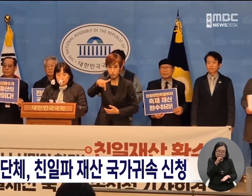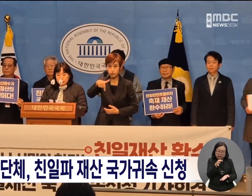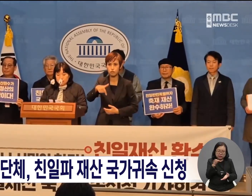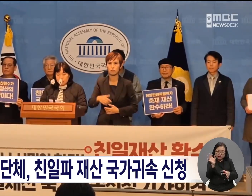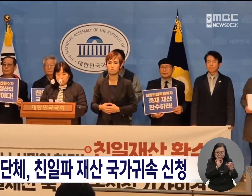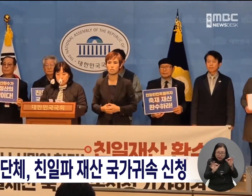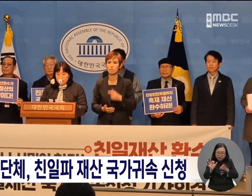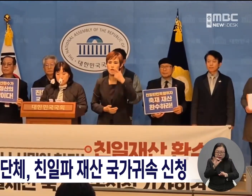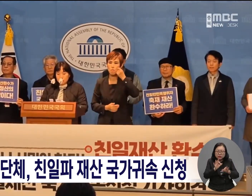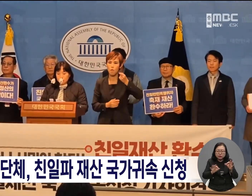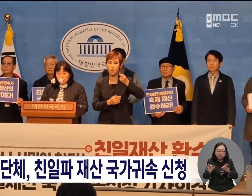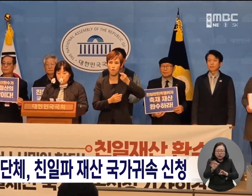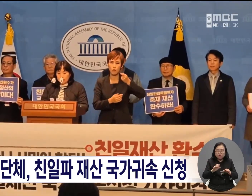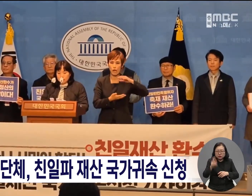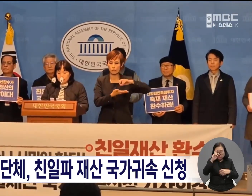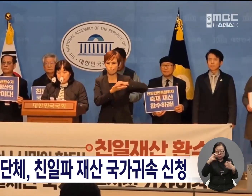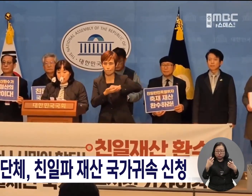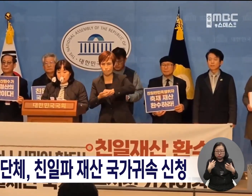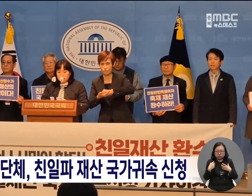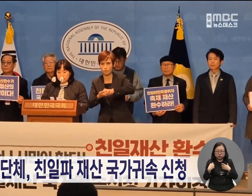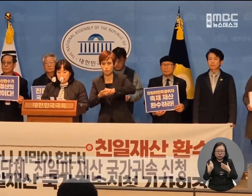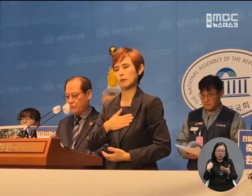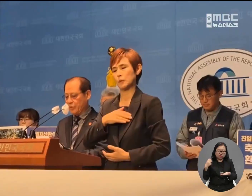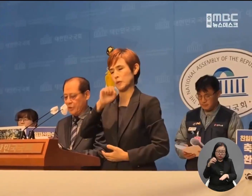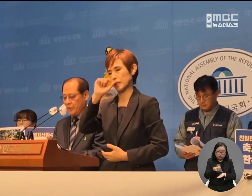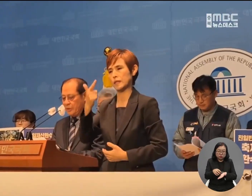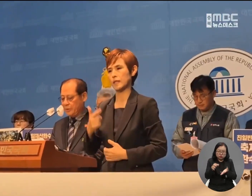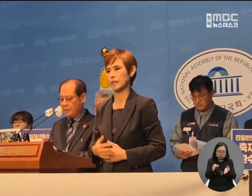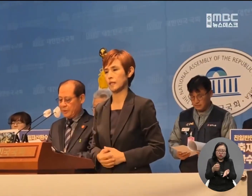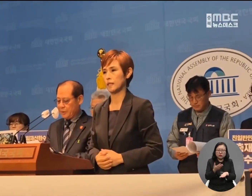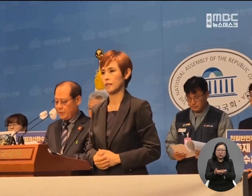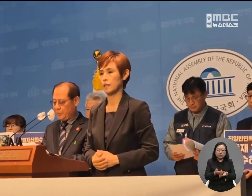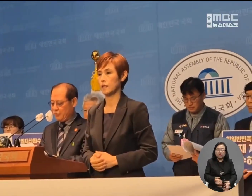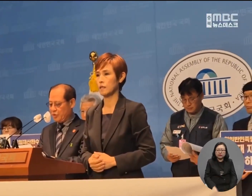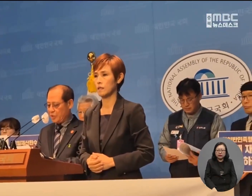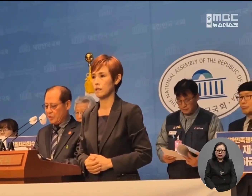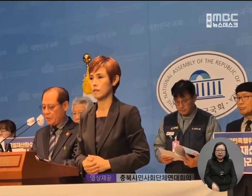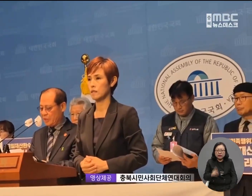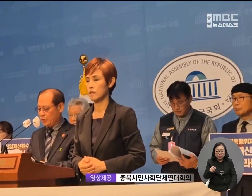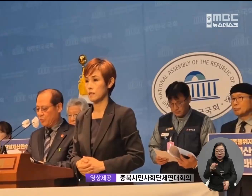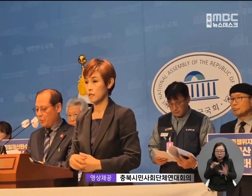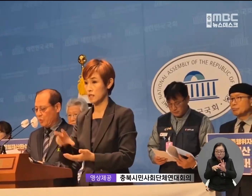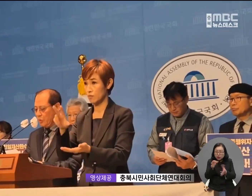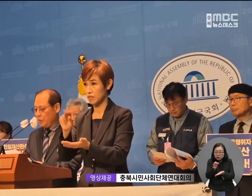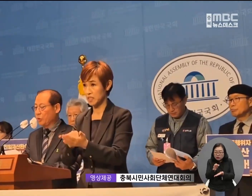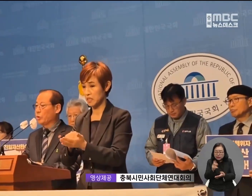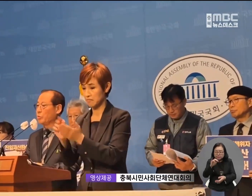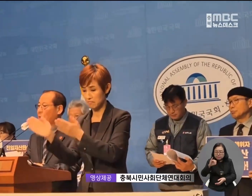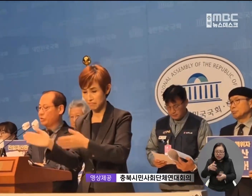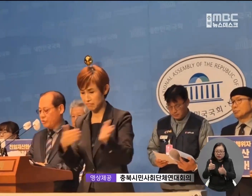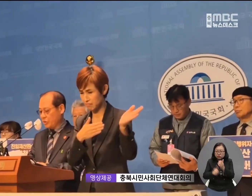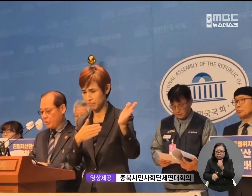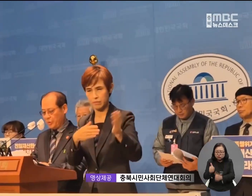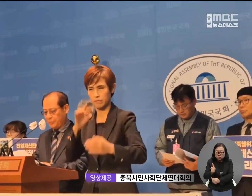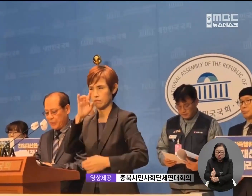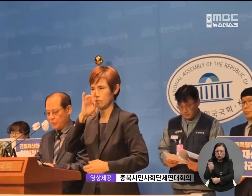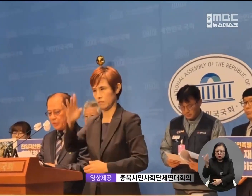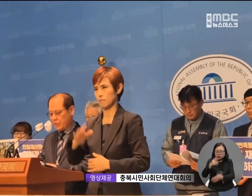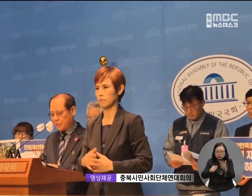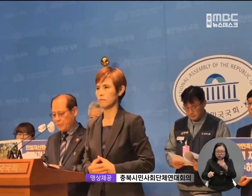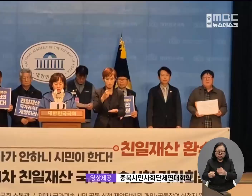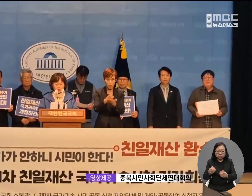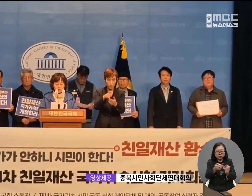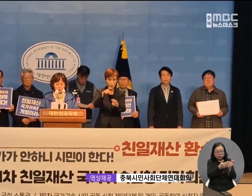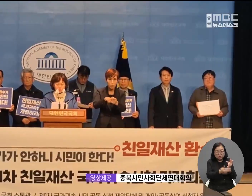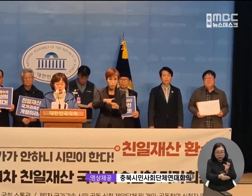국가 귀속을 신청했다고 밝혔습니다 이들이 지목한 친일 재산은 민영희 후손이 소유한 청주와 강원도